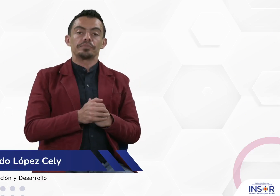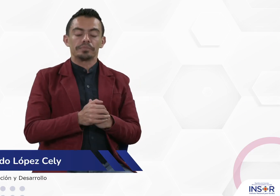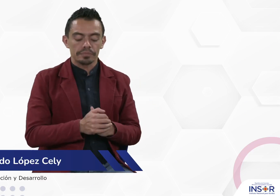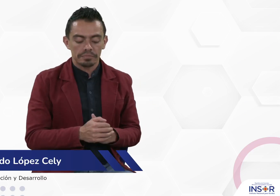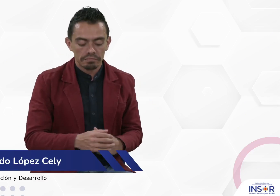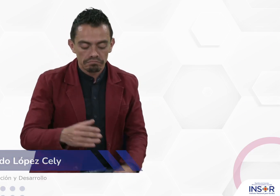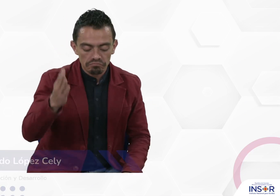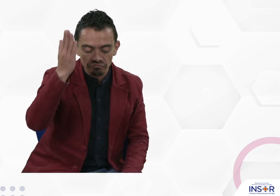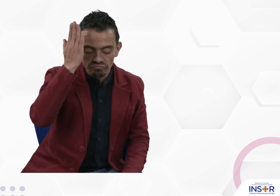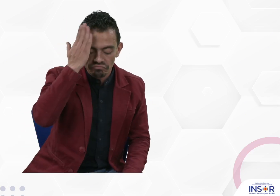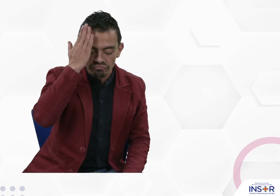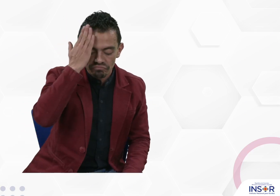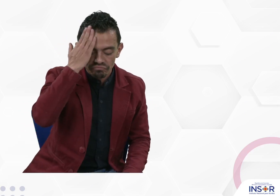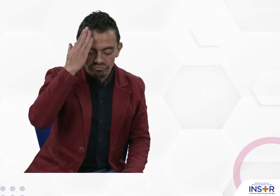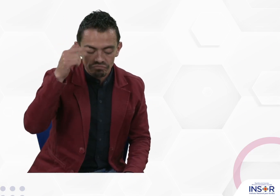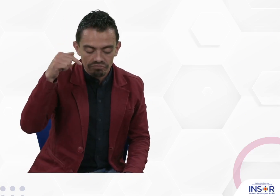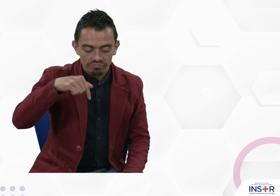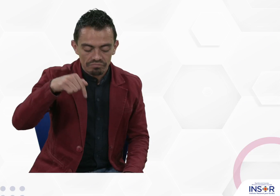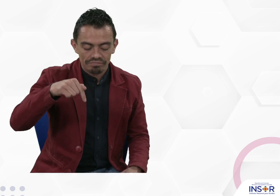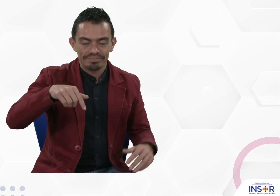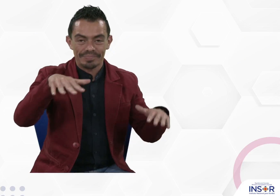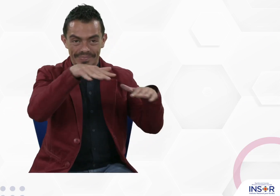Bien,